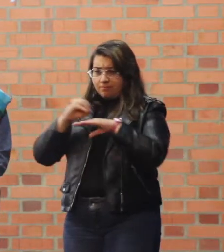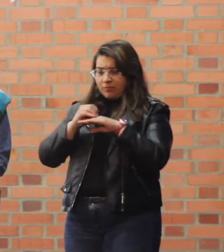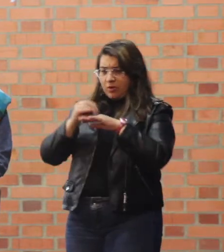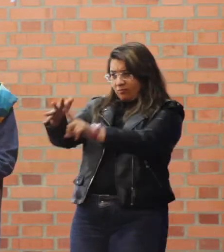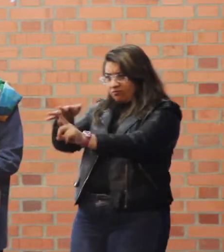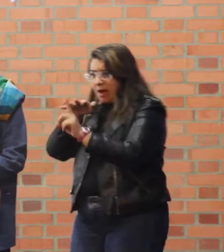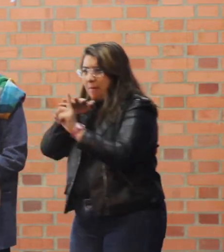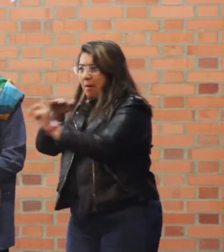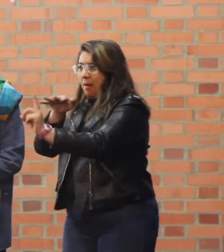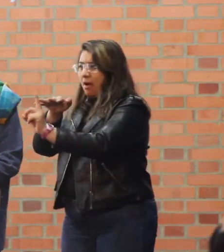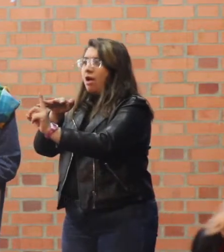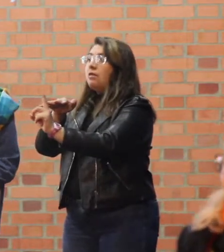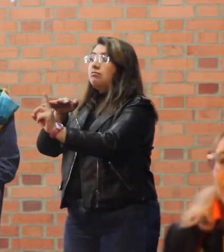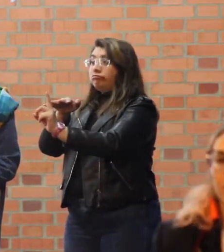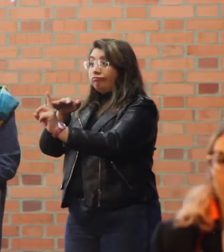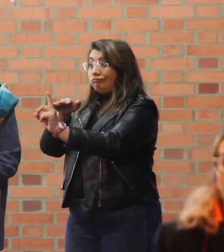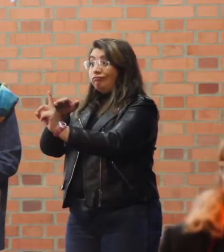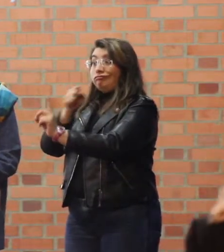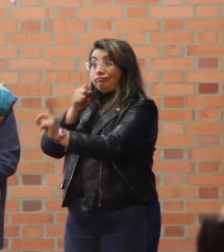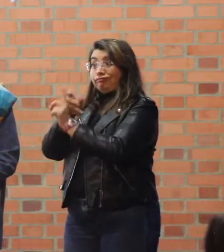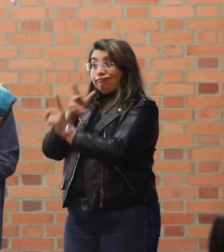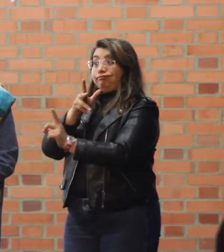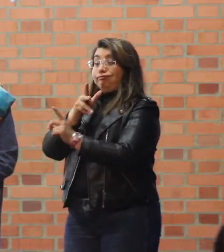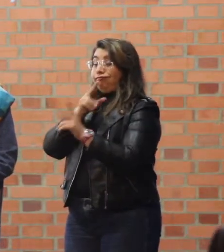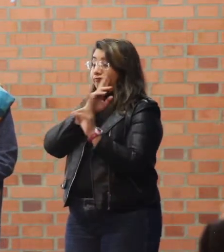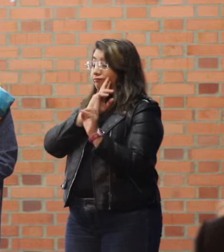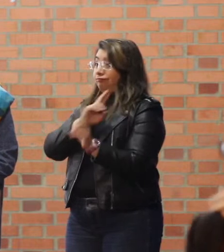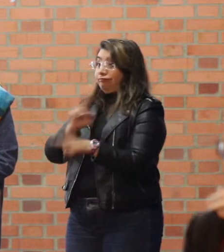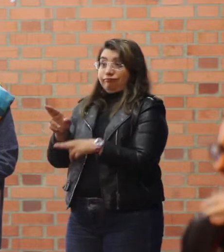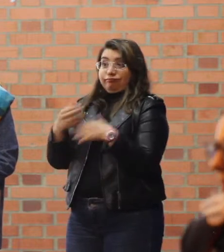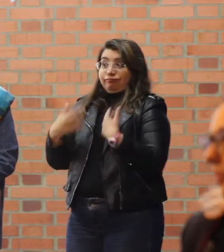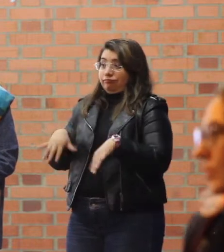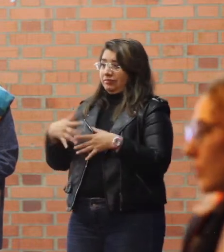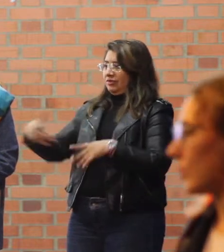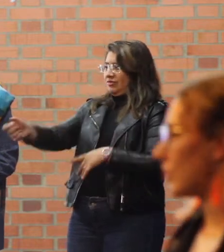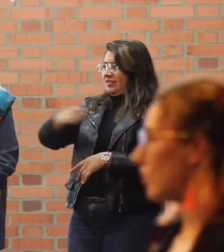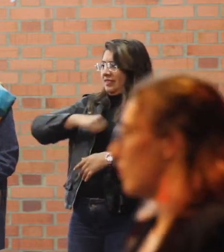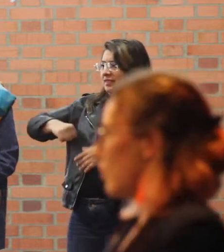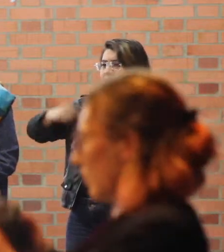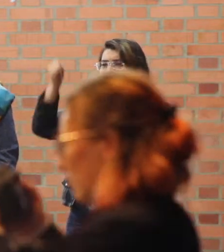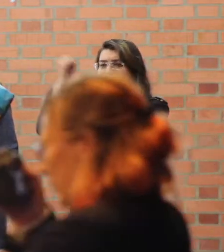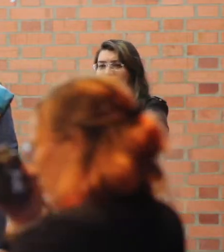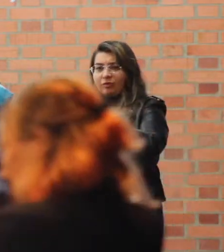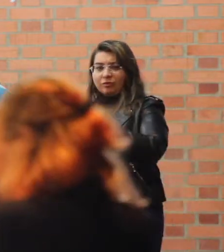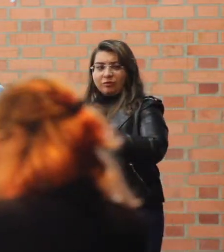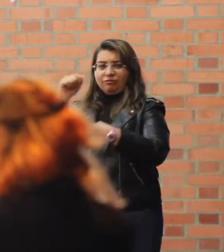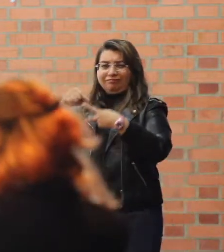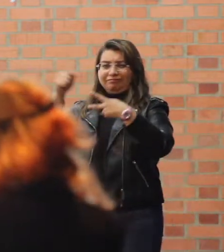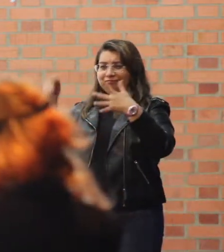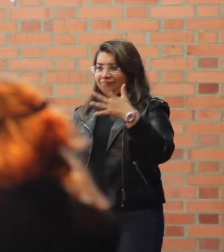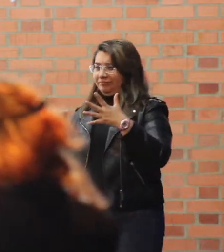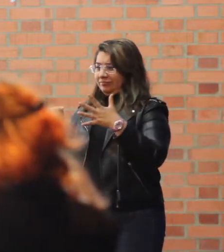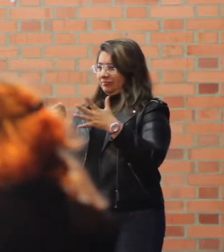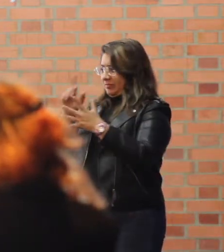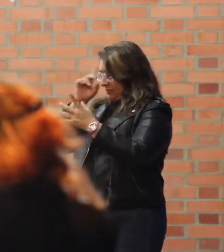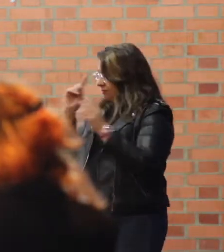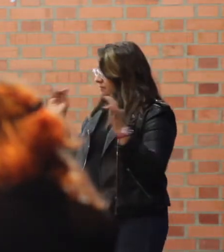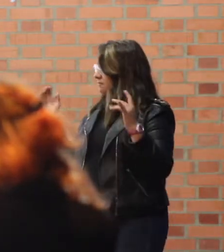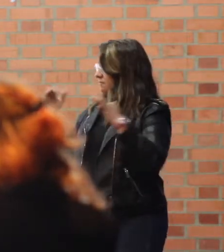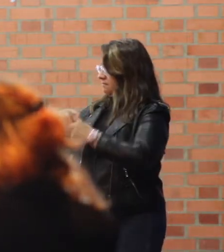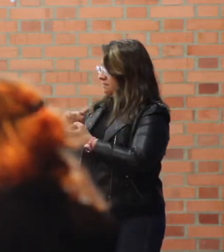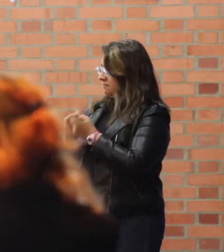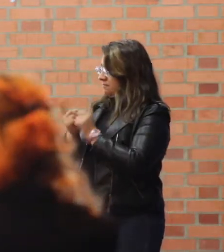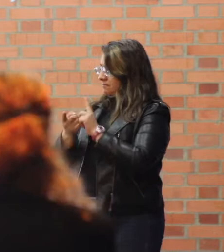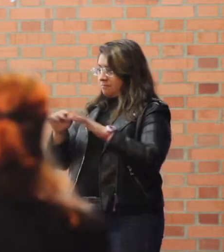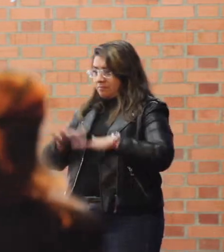incidencia que afirmen y sostengan el derecho al aborto ofrecí el espacio académico de la escuela